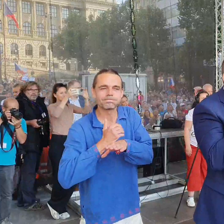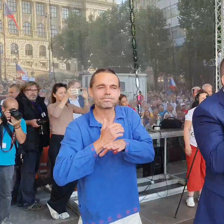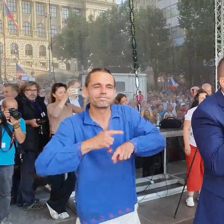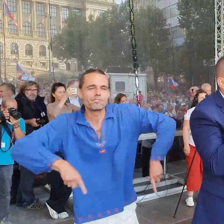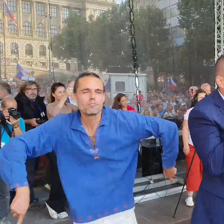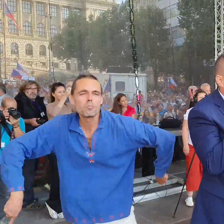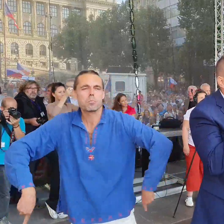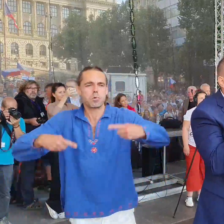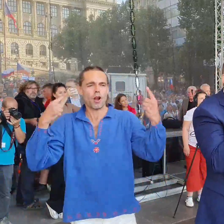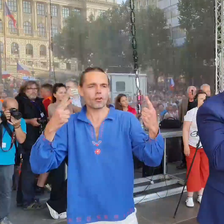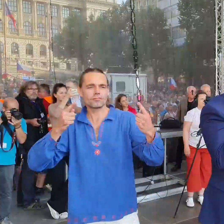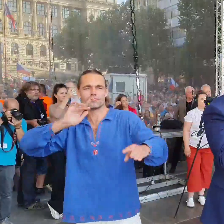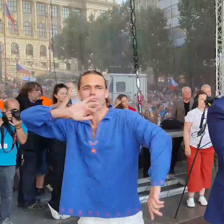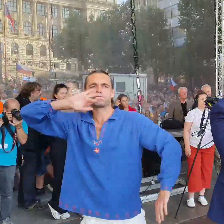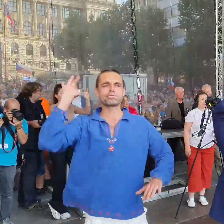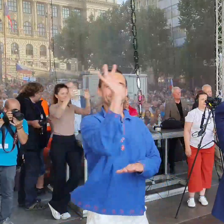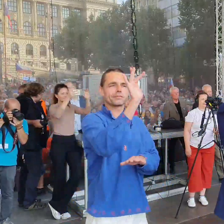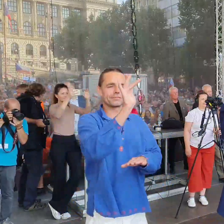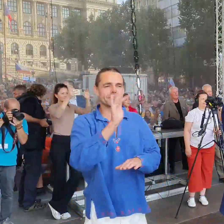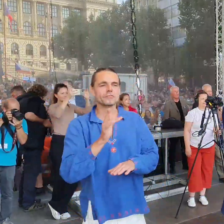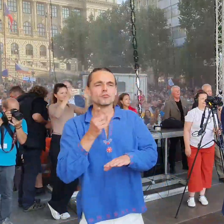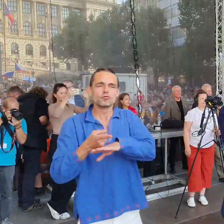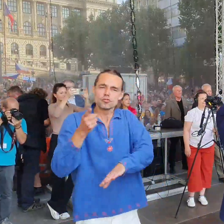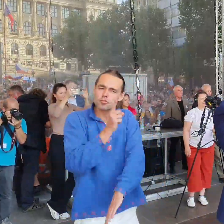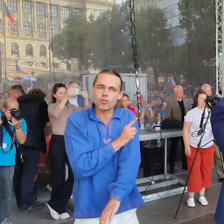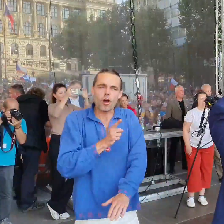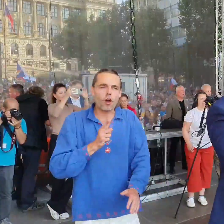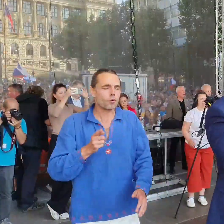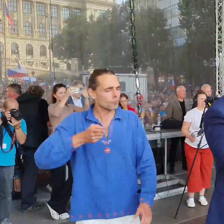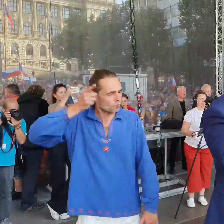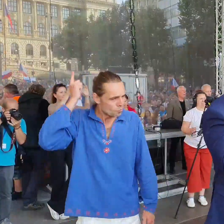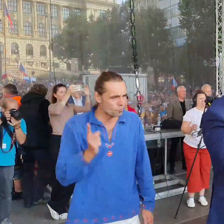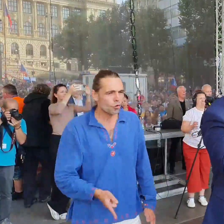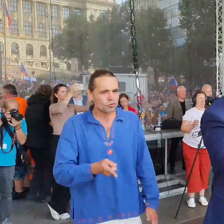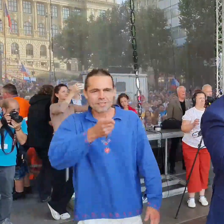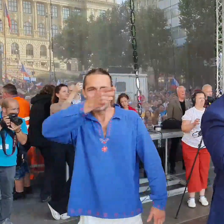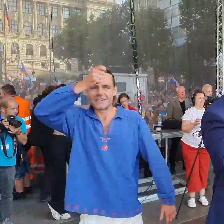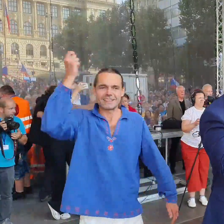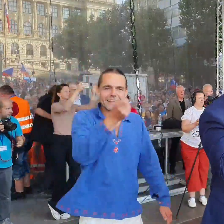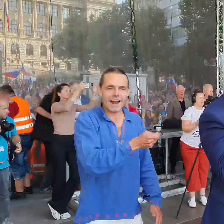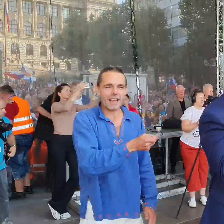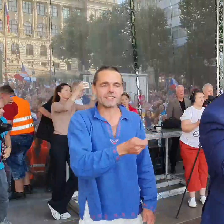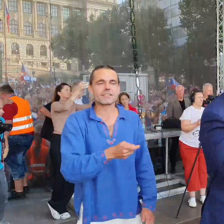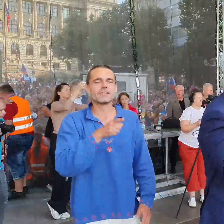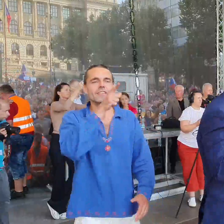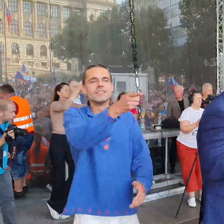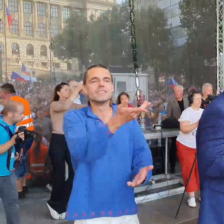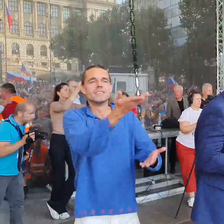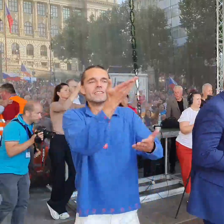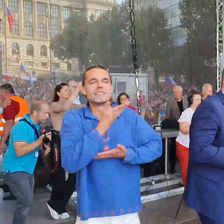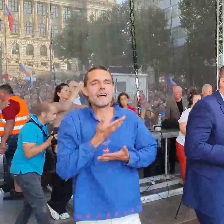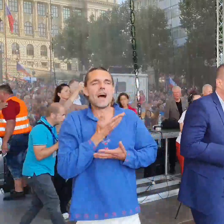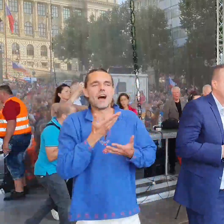přijeli do centra České republiky říct, že my strach nemáme.